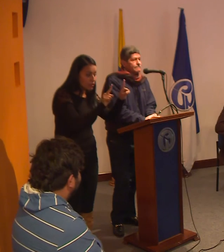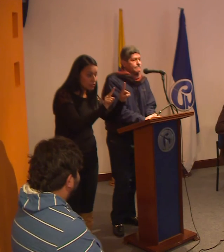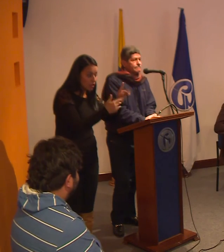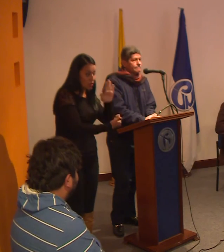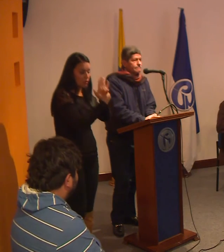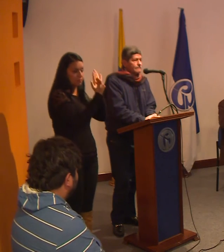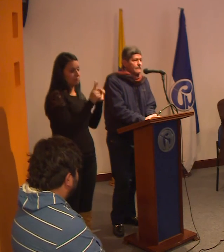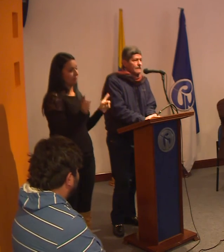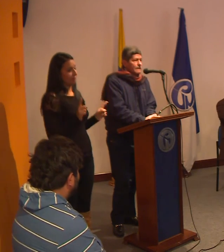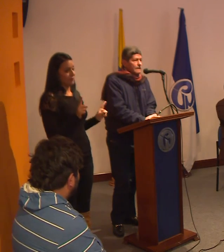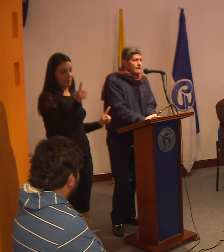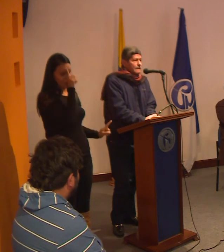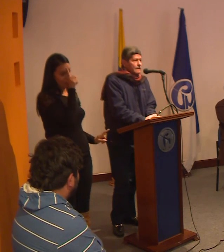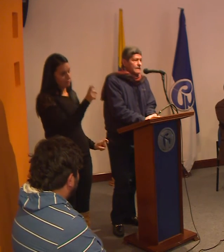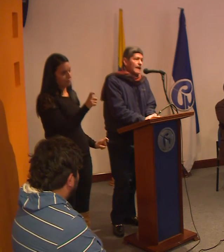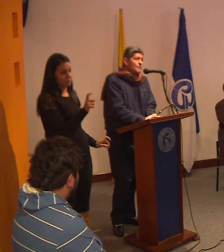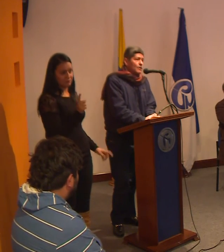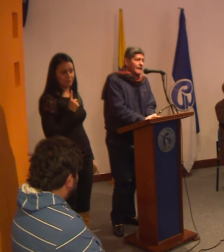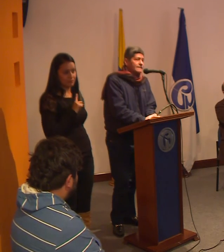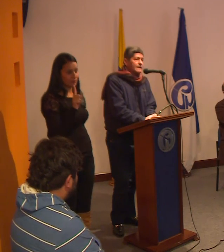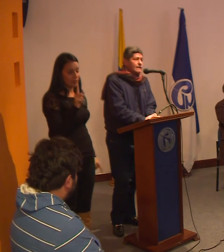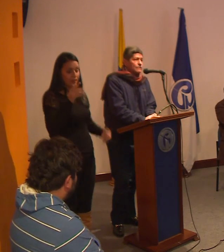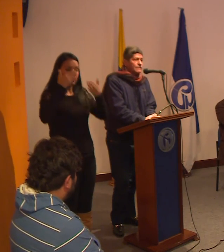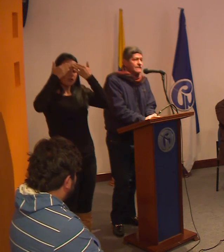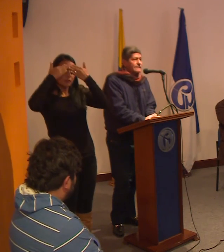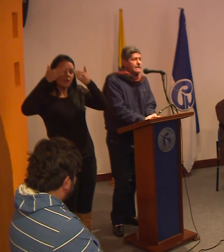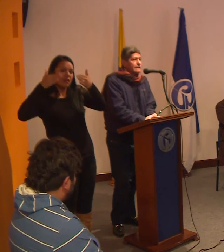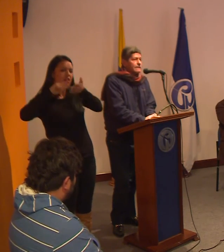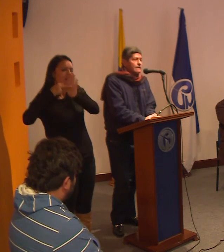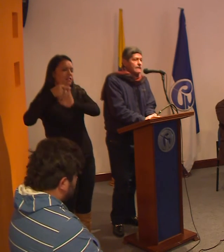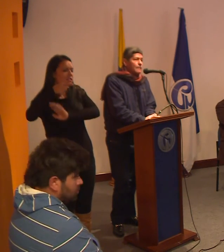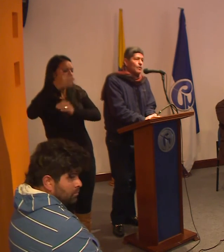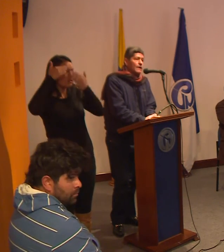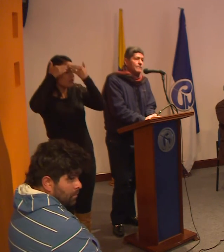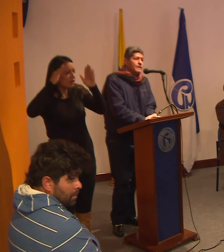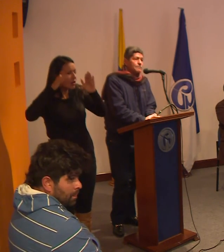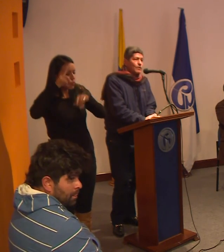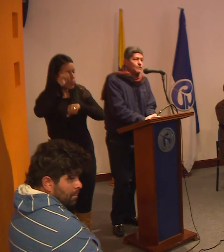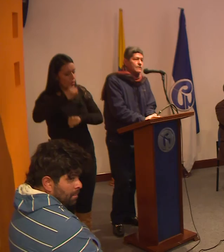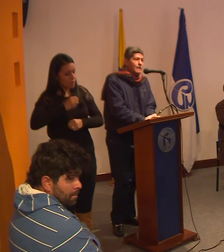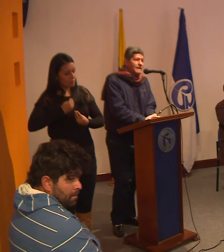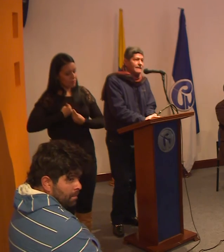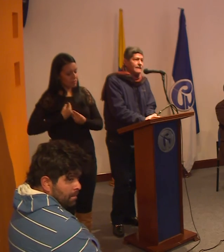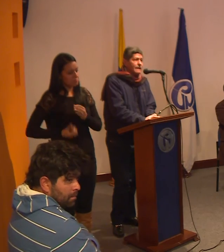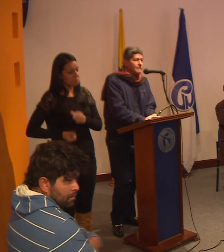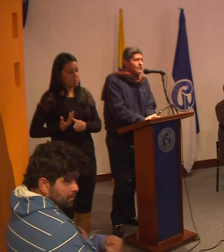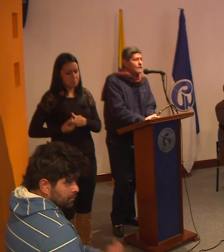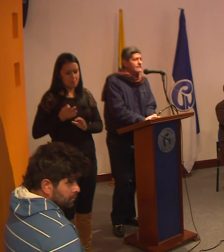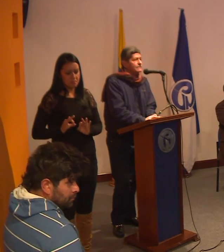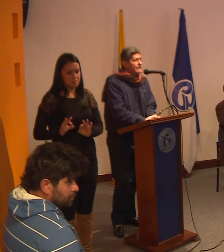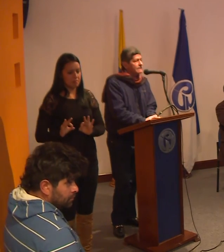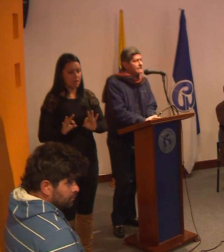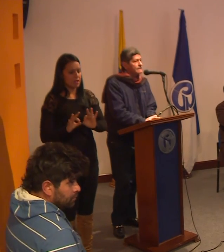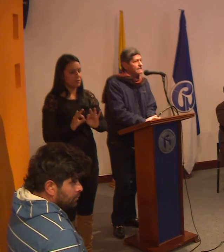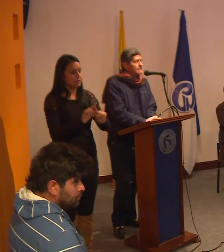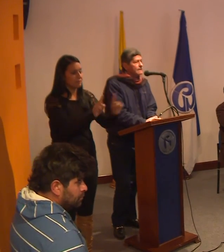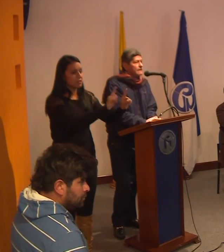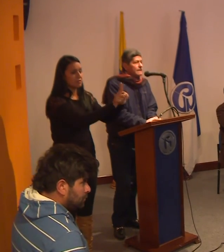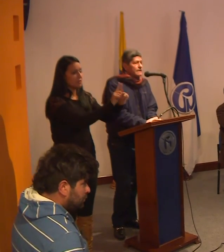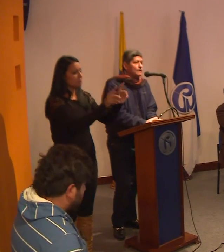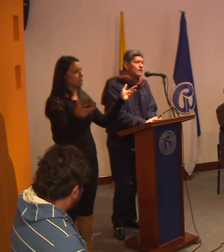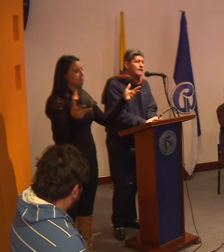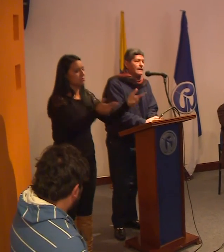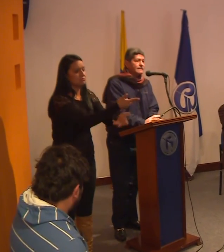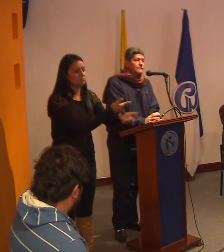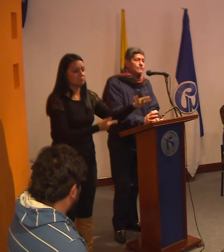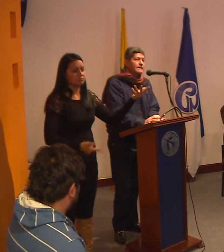amenaza. Y la democracia consiste en poder vivir productivamente en medio de las diferencias.